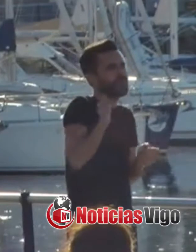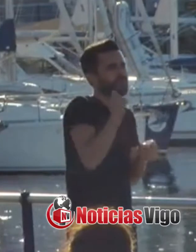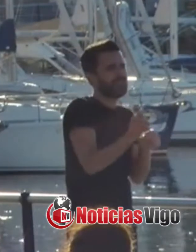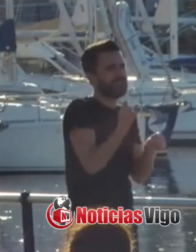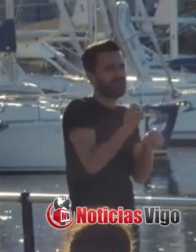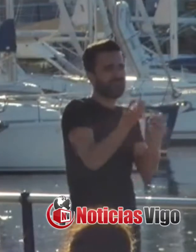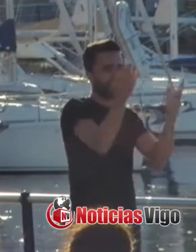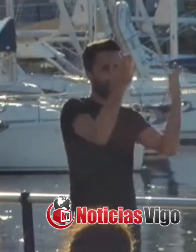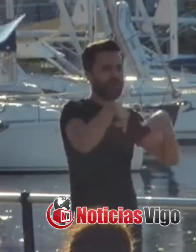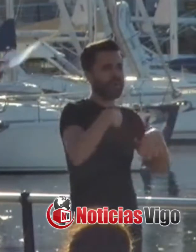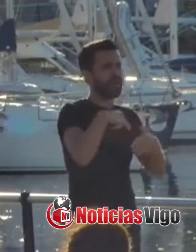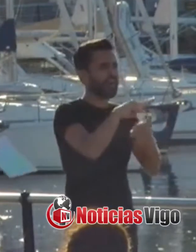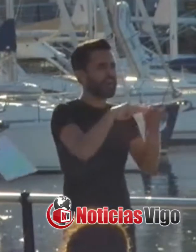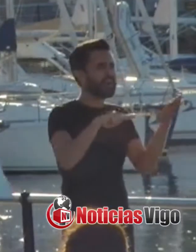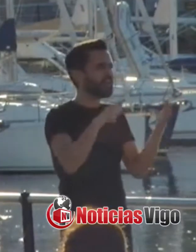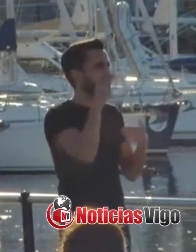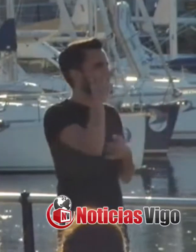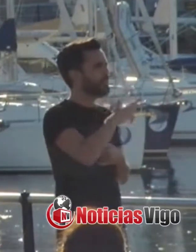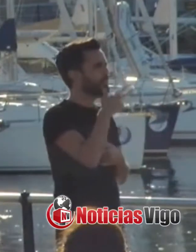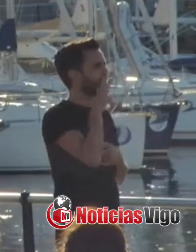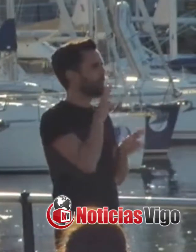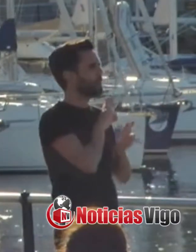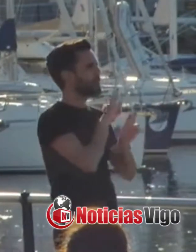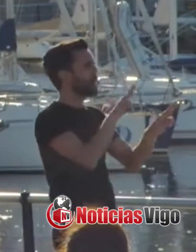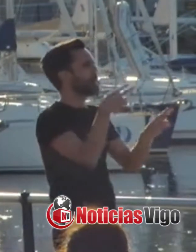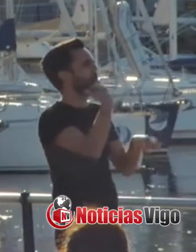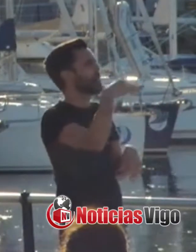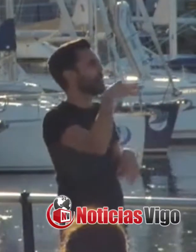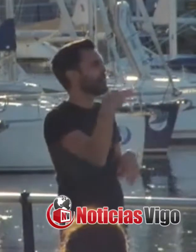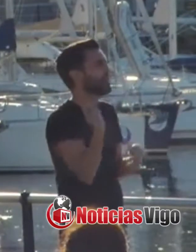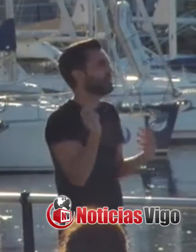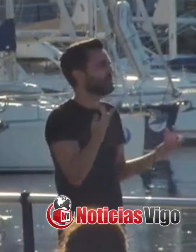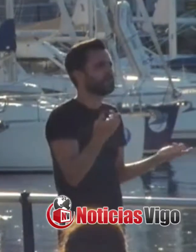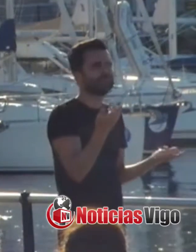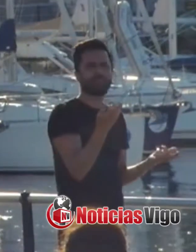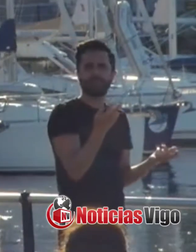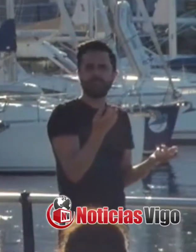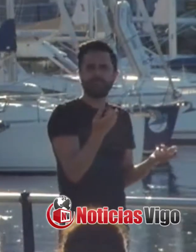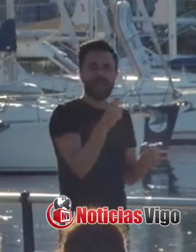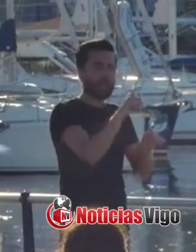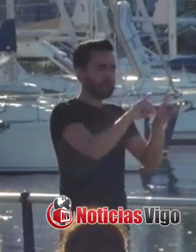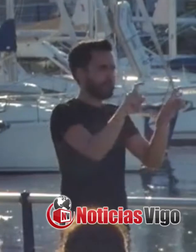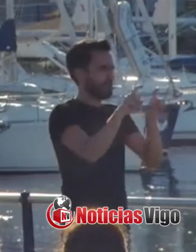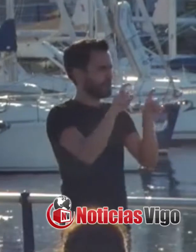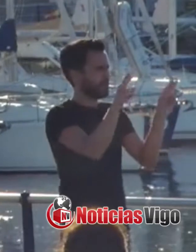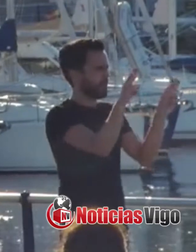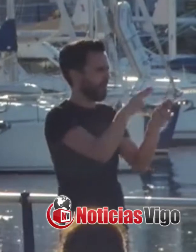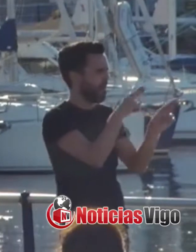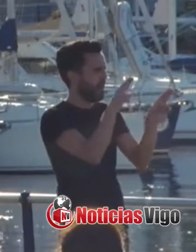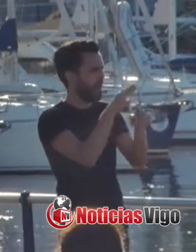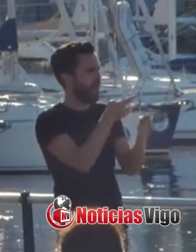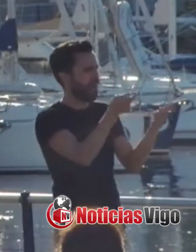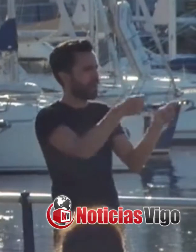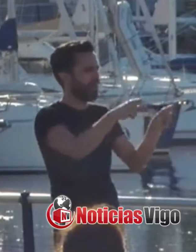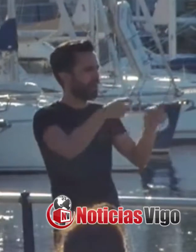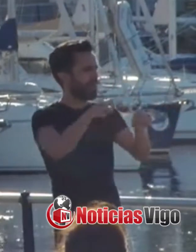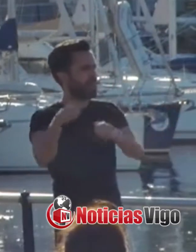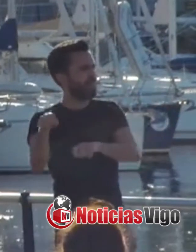e un Vigo onde o único que ve é como hai eres empresas que pechan e cada vez máis e